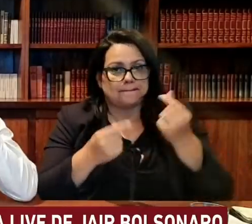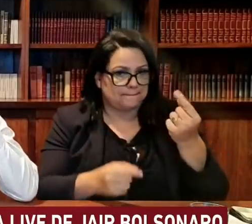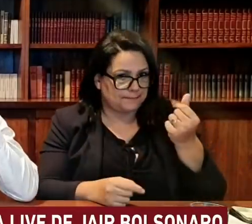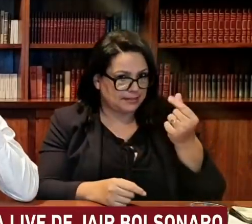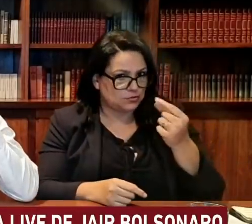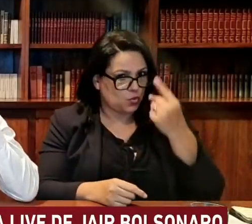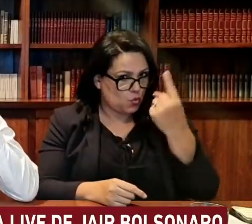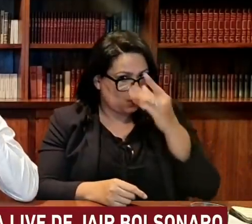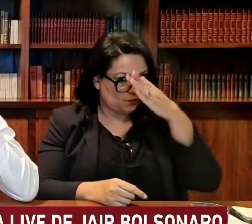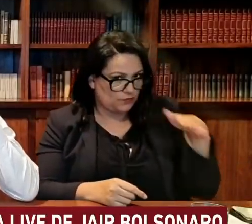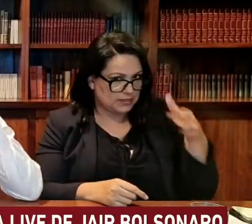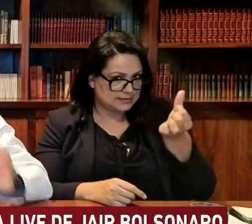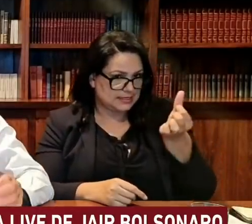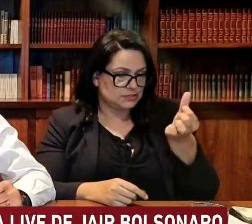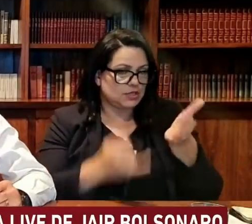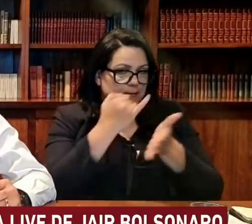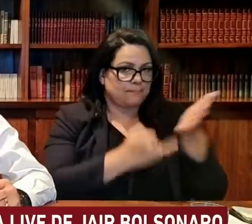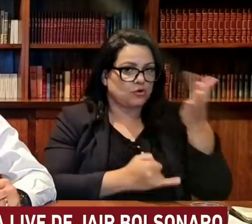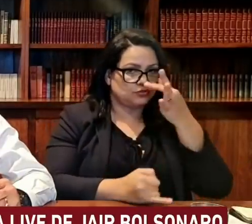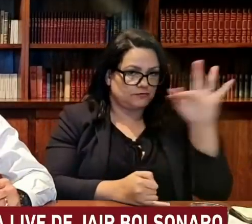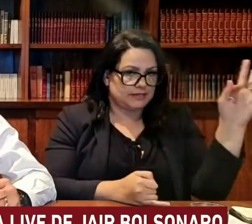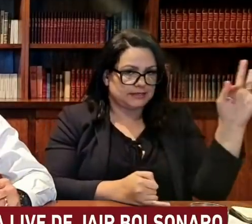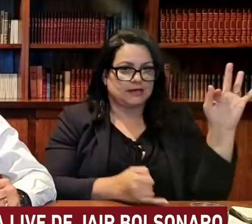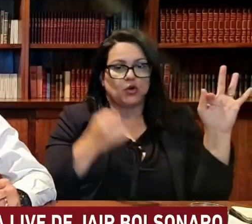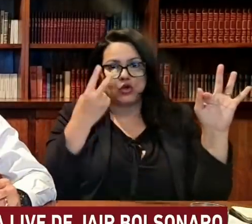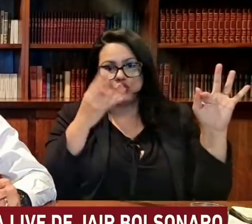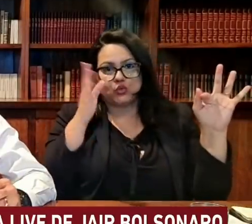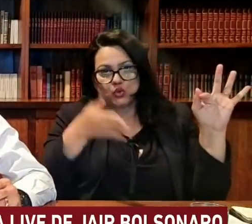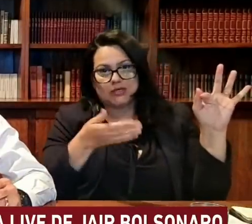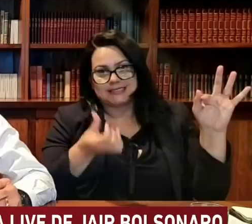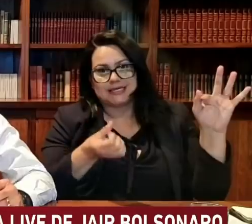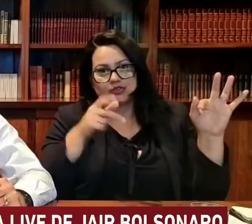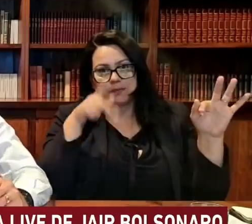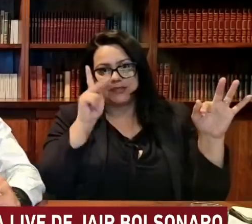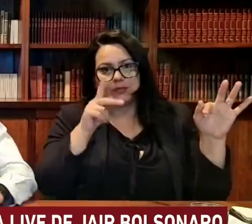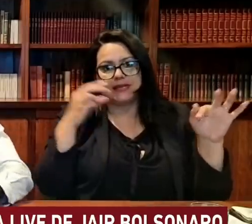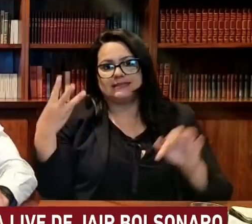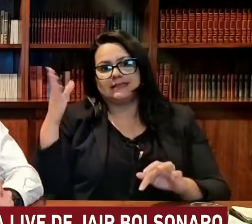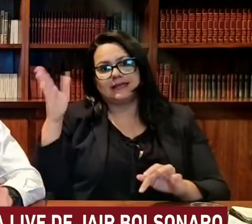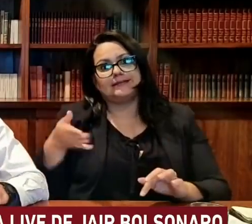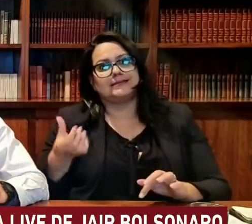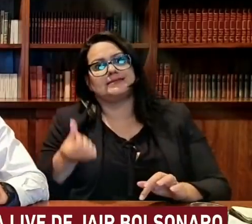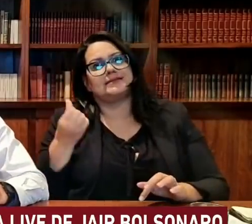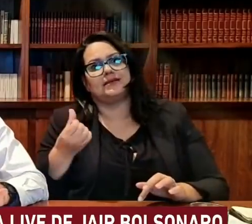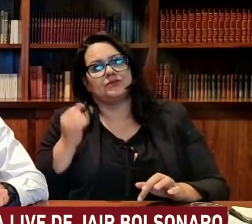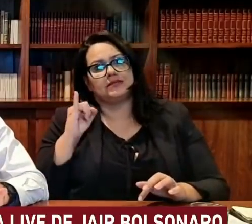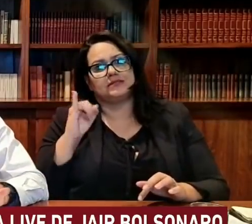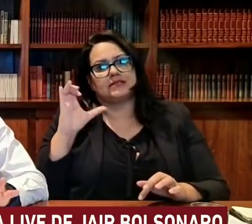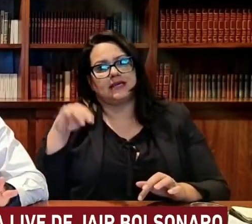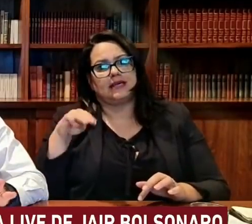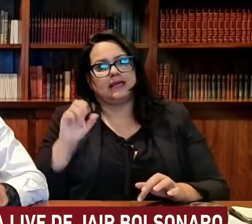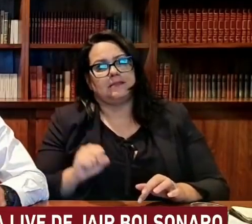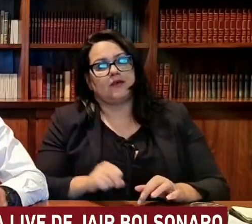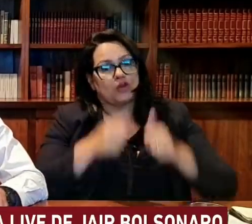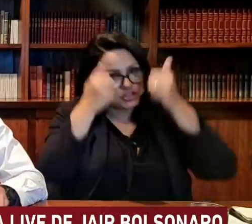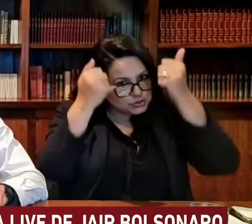1/6 são impostos federais, 2/6 é a Petrobras, 3/6 é a ICMS hoje. Então vamos lá, para uma explicação mais rápida